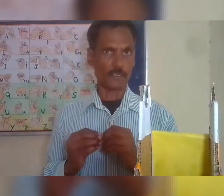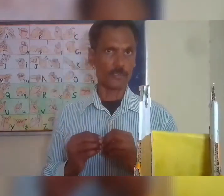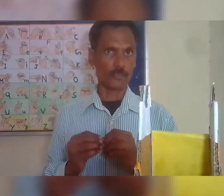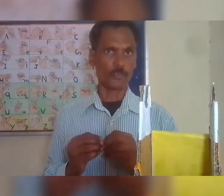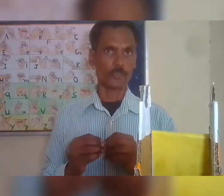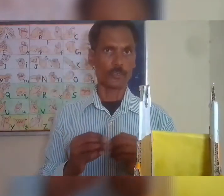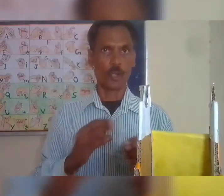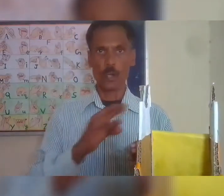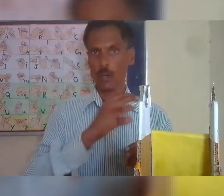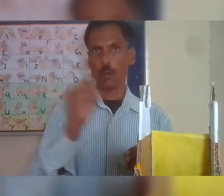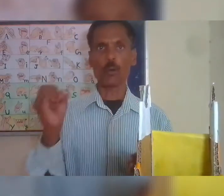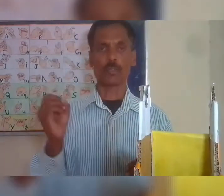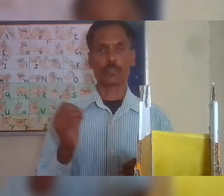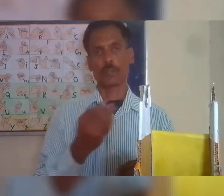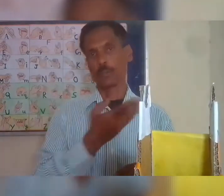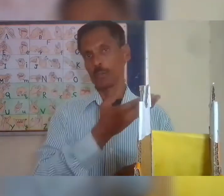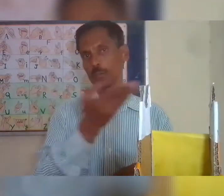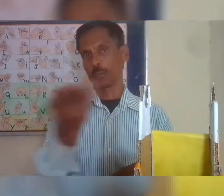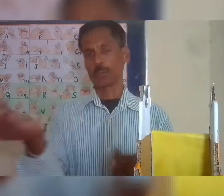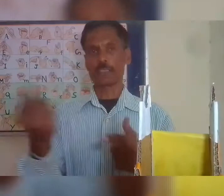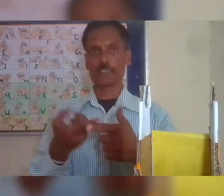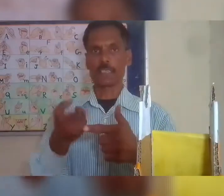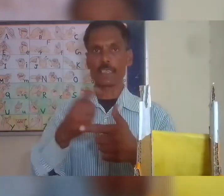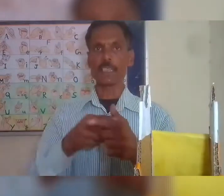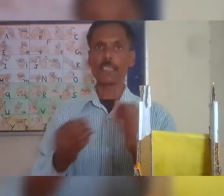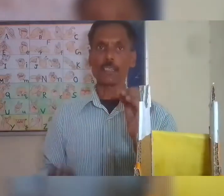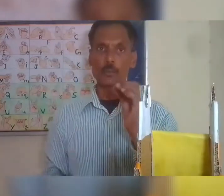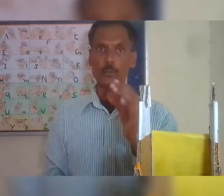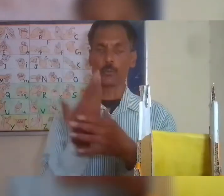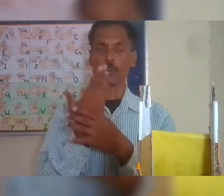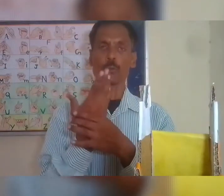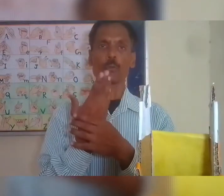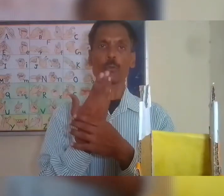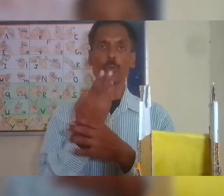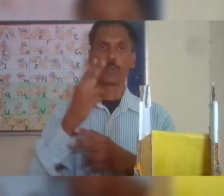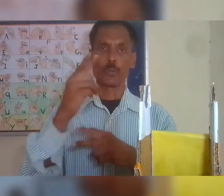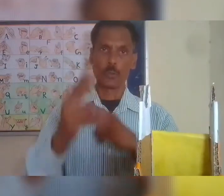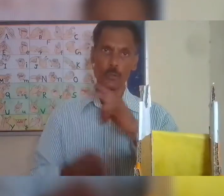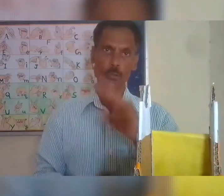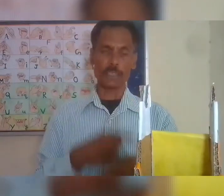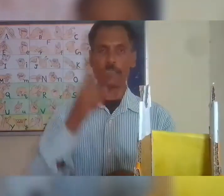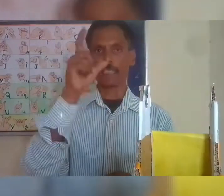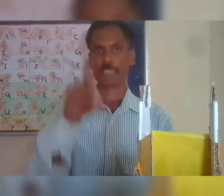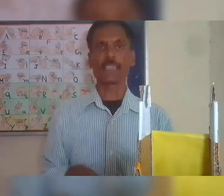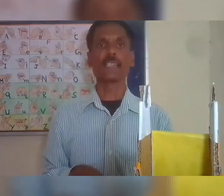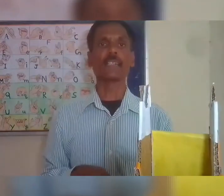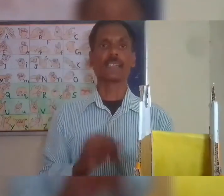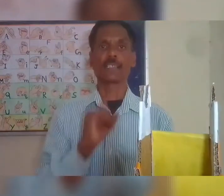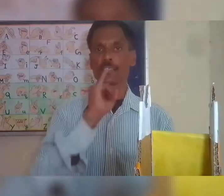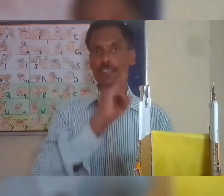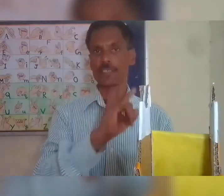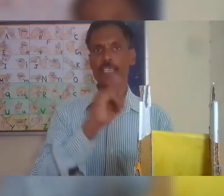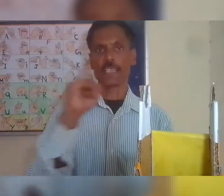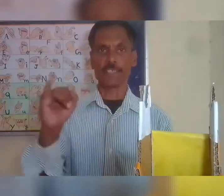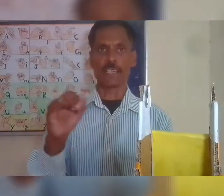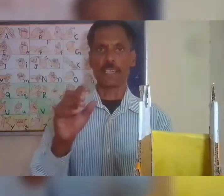और उन से शुरू होने वाले छे छे